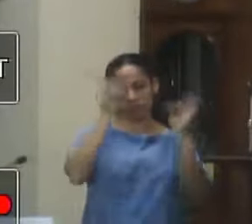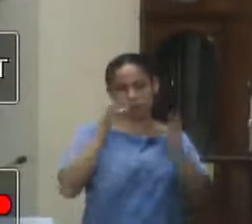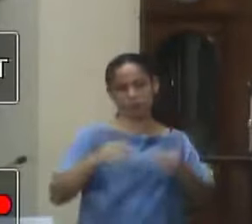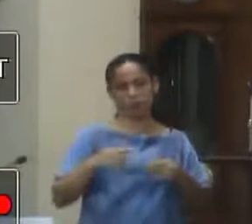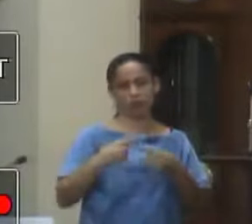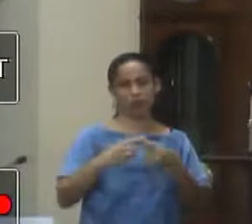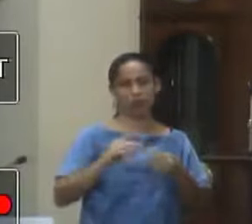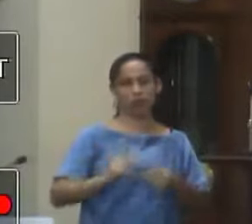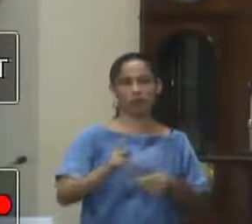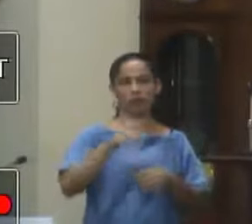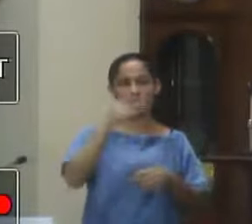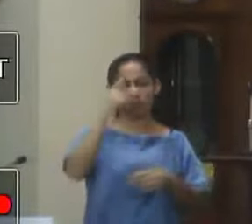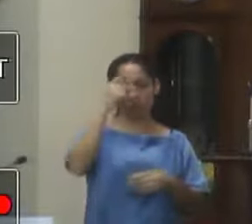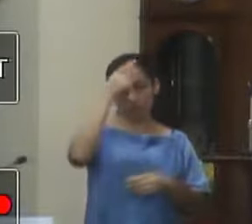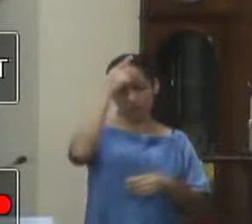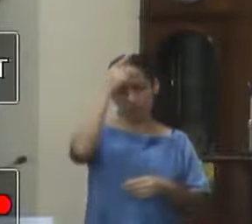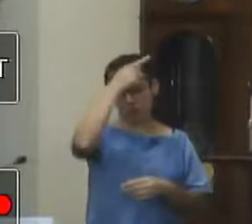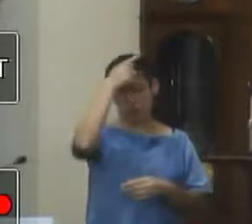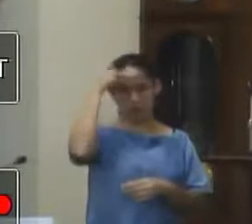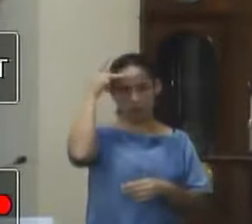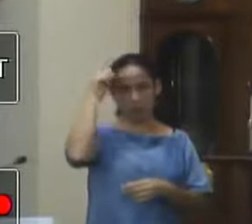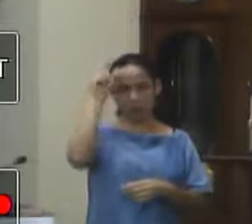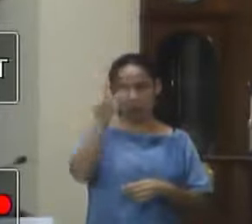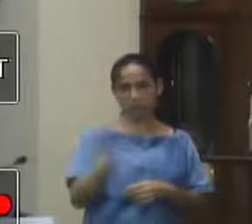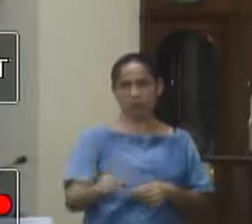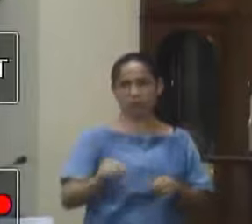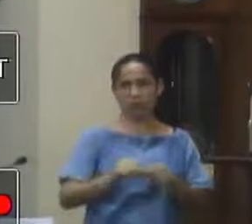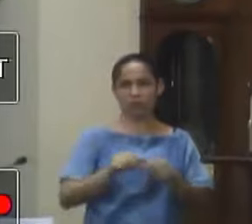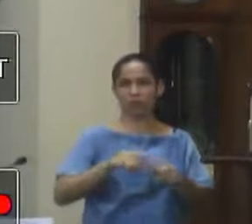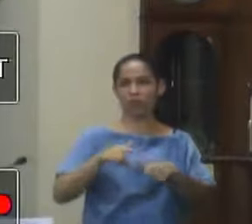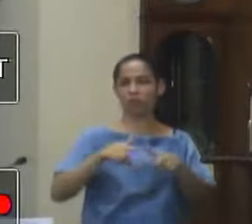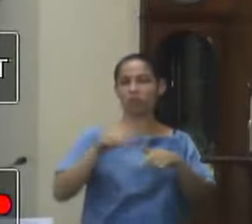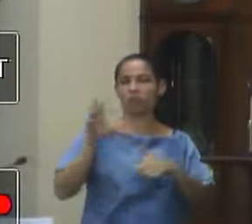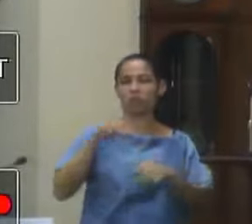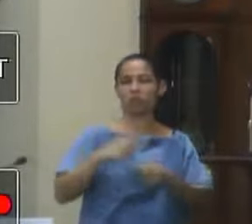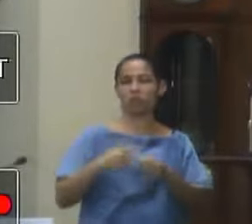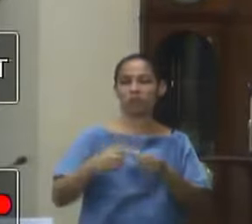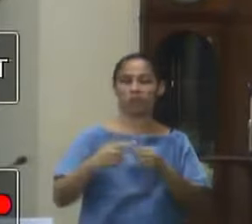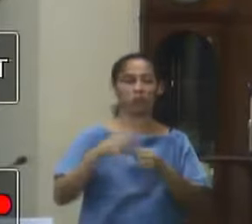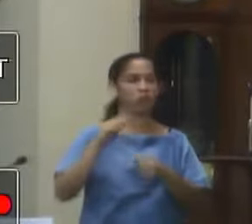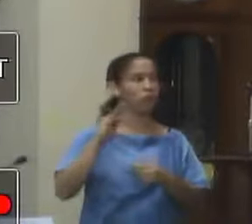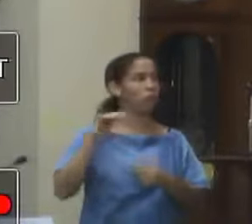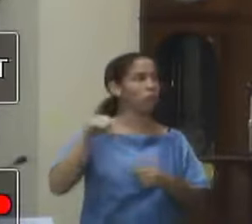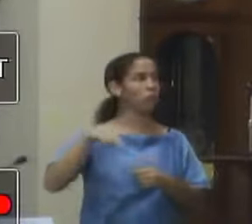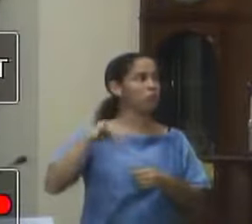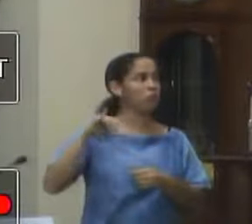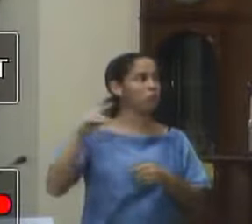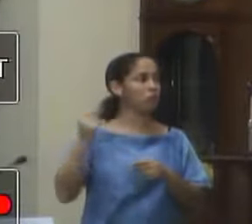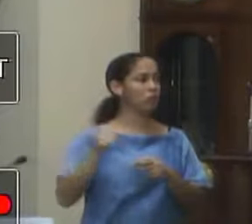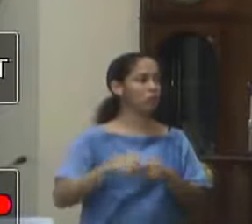vez que o prefeito faz algum tipo de serviço no bairro da Biquinha. Queria também